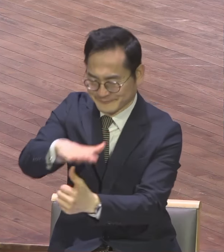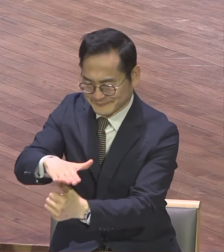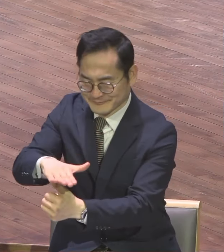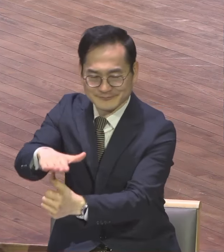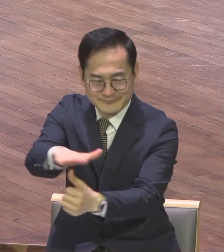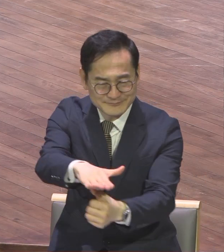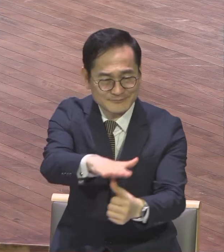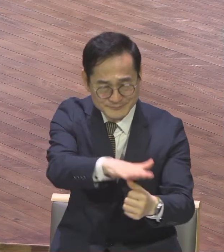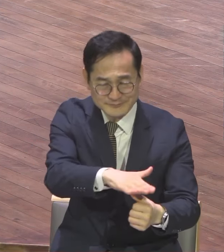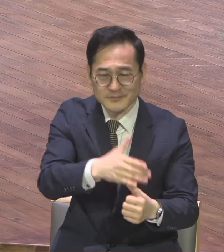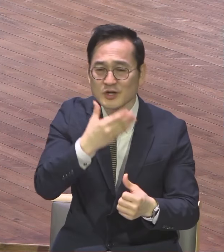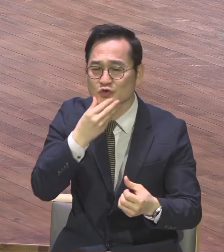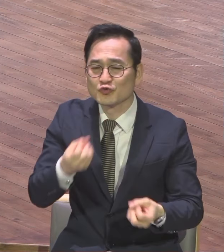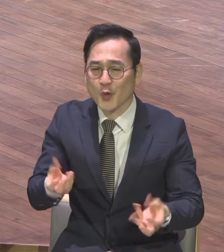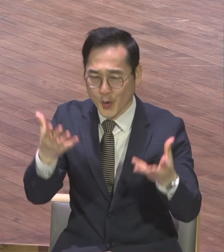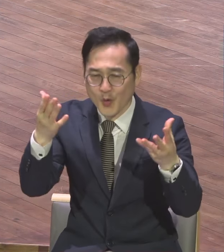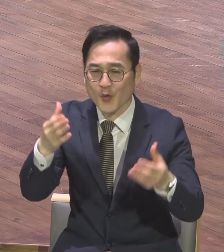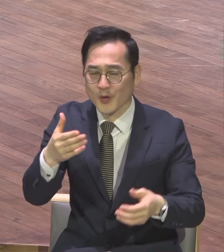축복하시니라.